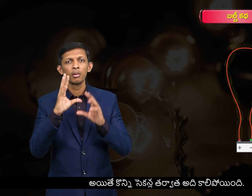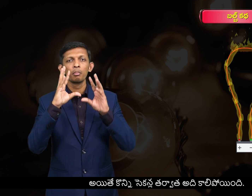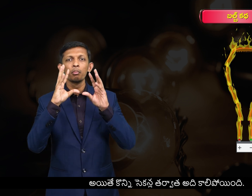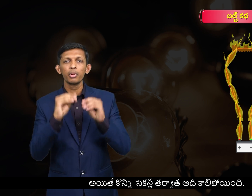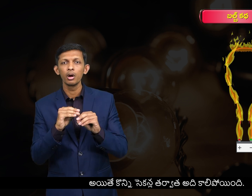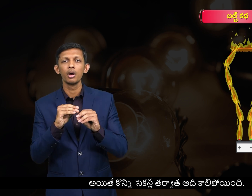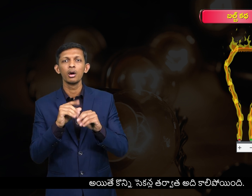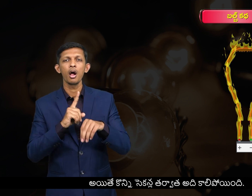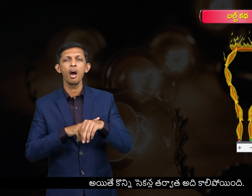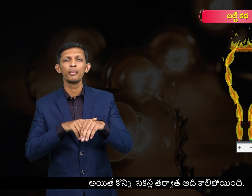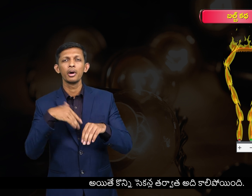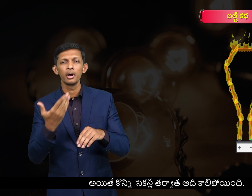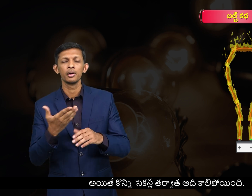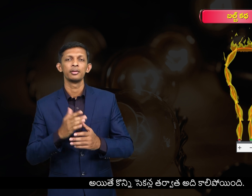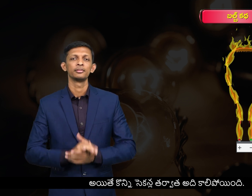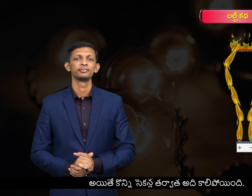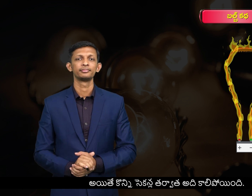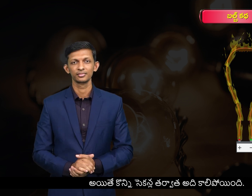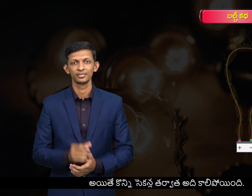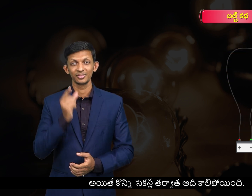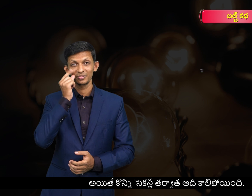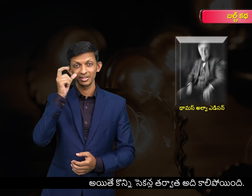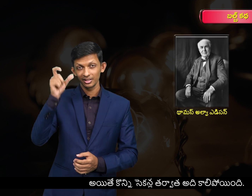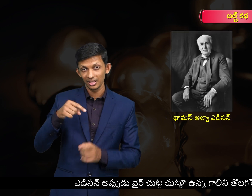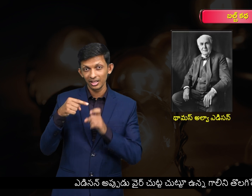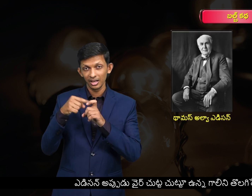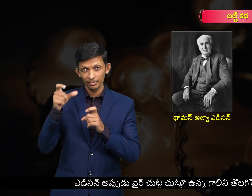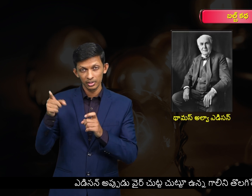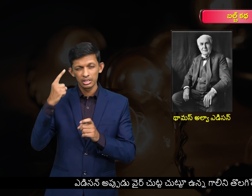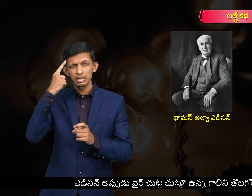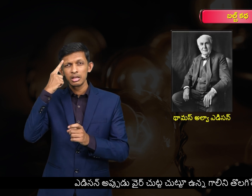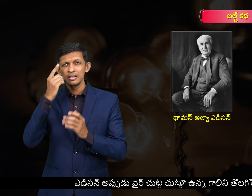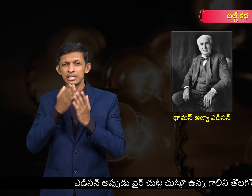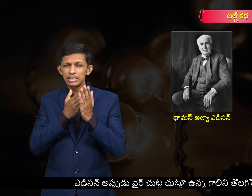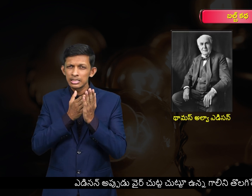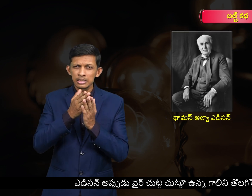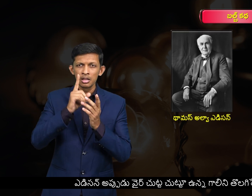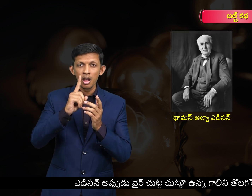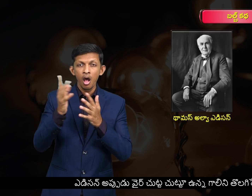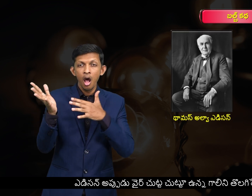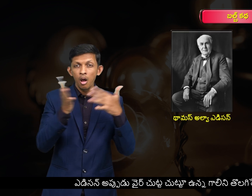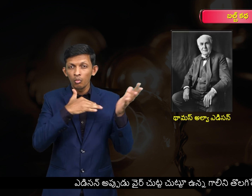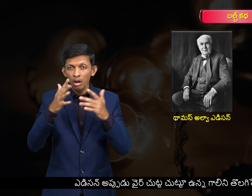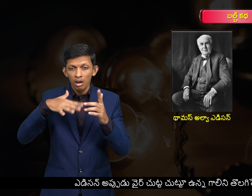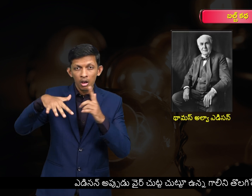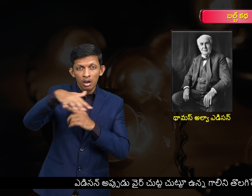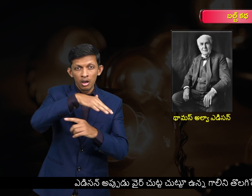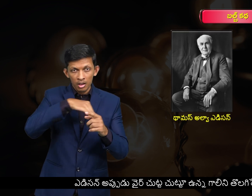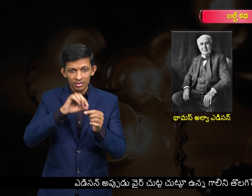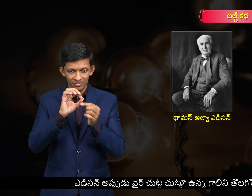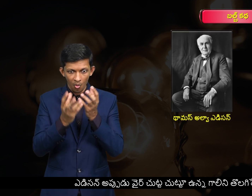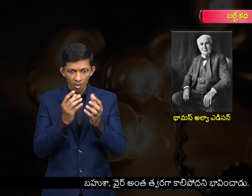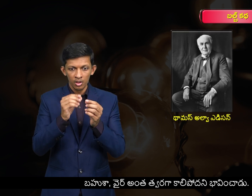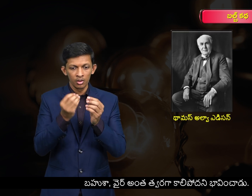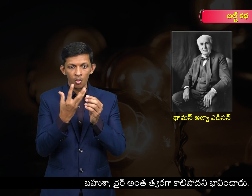అయితే కొన్ని సెకన్ల తర్వాత అది కాలిపోయింది. ఎడిసన్ అప్పుడు వైర్ చుట్టూ ఉన్న గాలిని